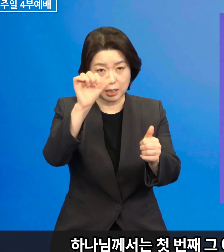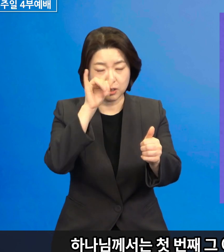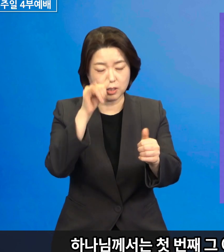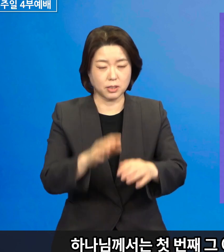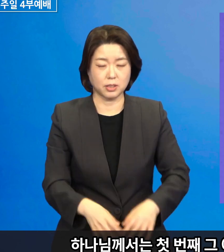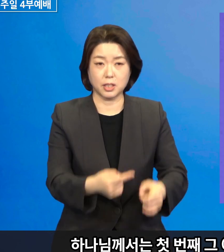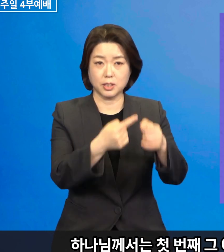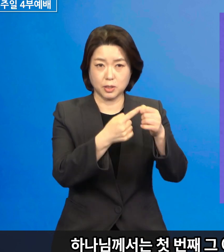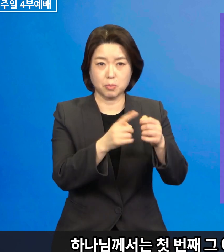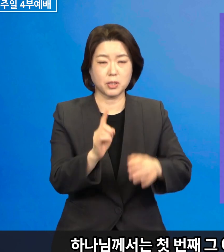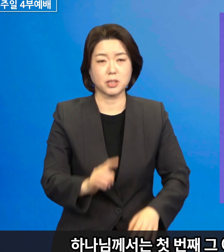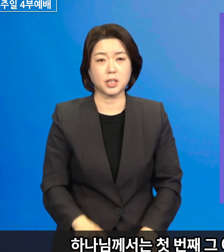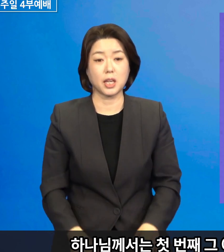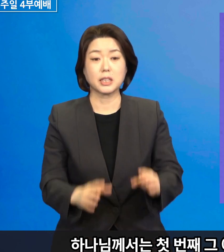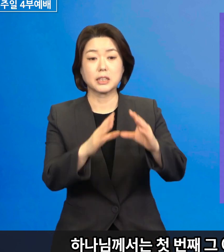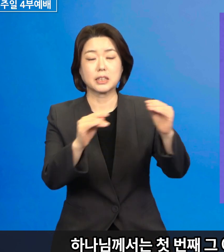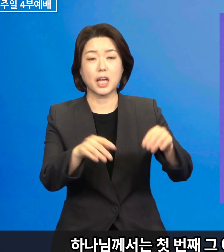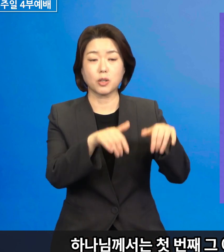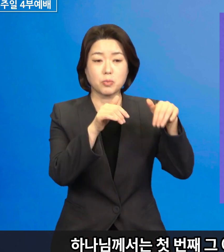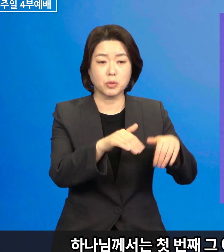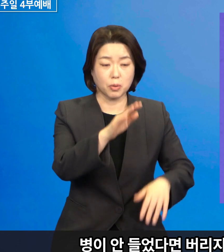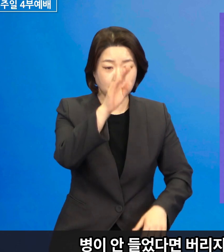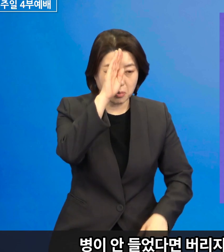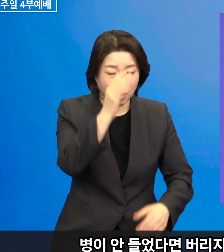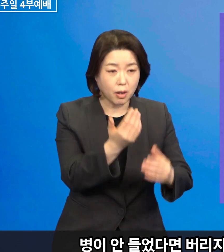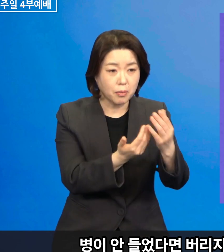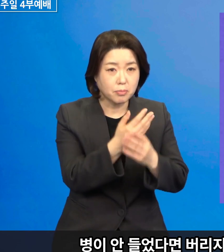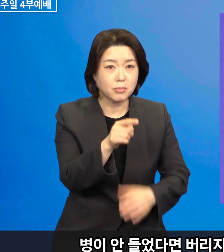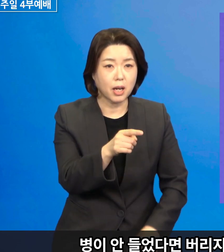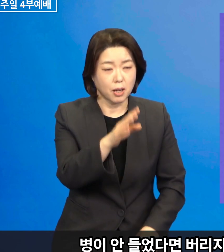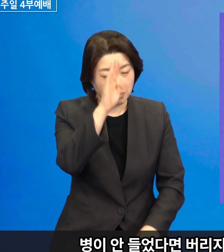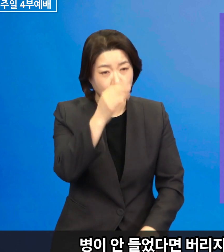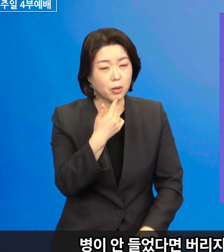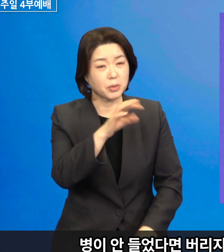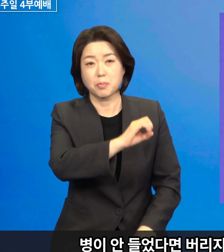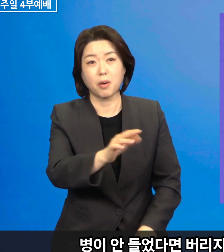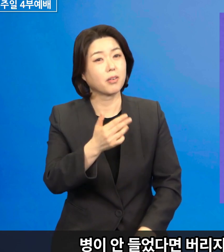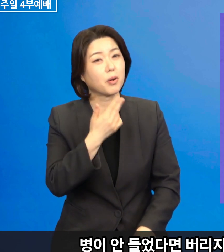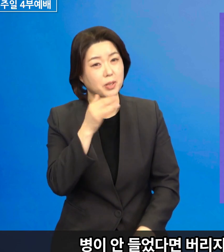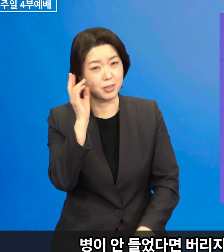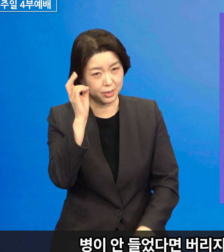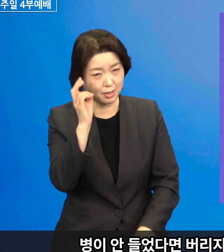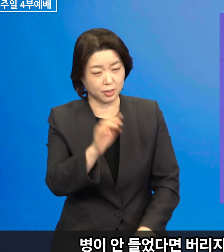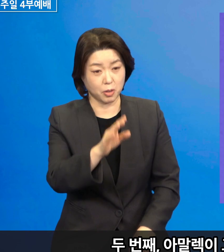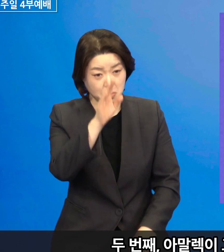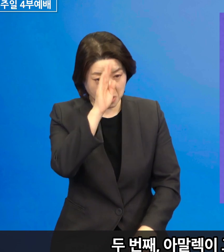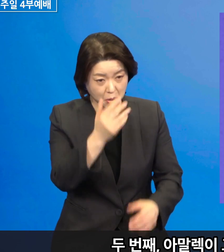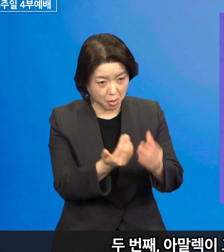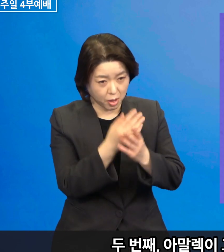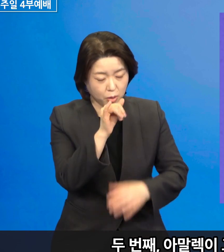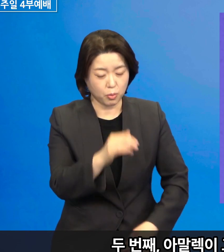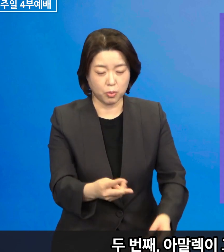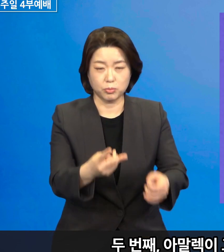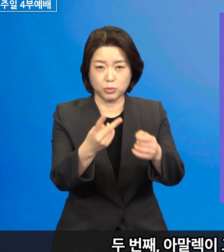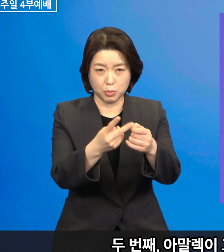첫 번째, 그 애굽인 종이 병들게 하셨어요. 병이 안 들었다면 버리지 않았겠죠. 병들게 하셨어요. 두